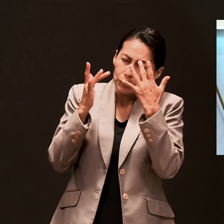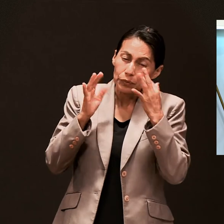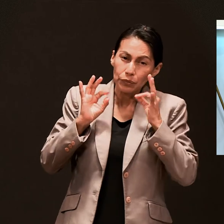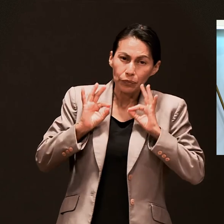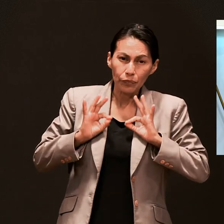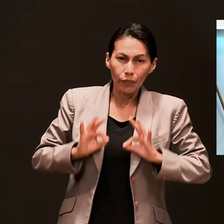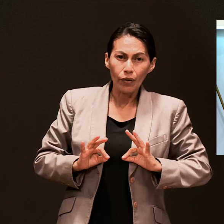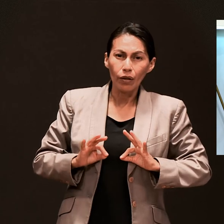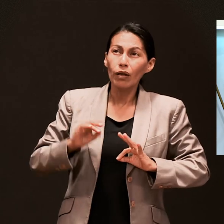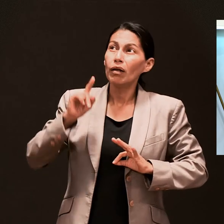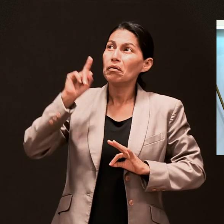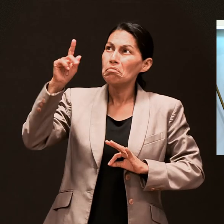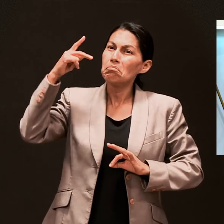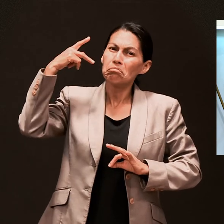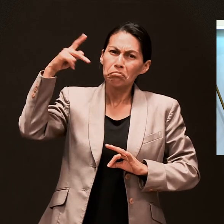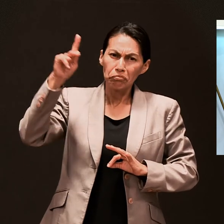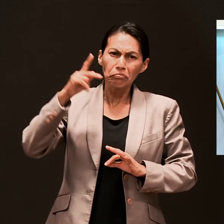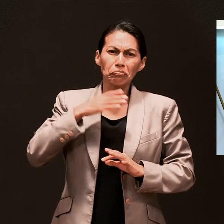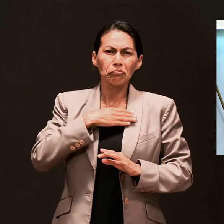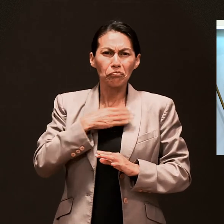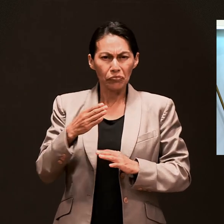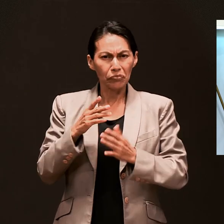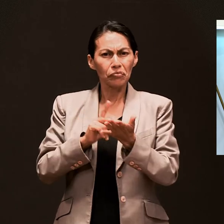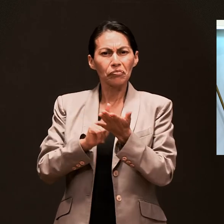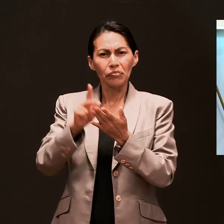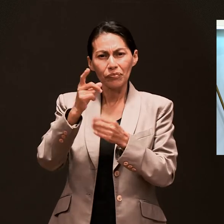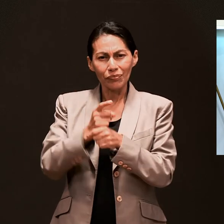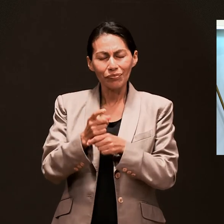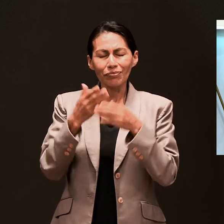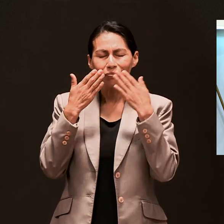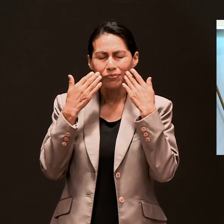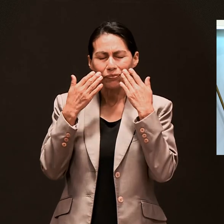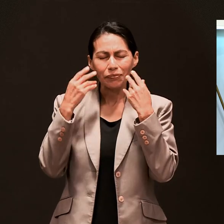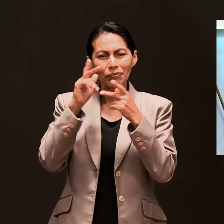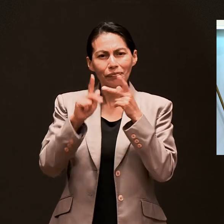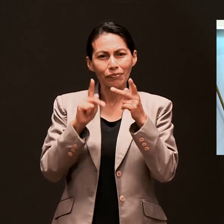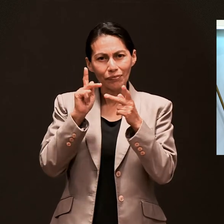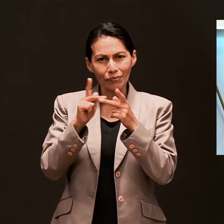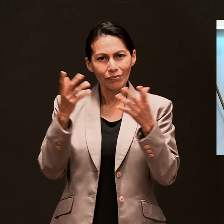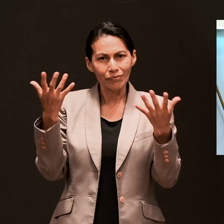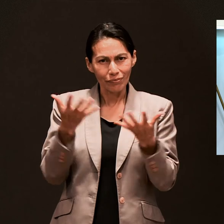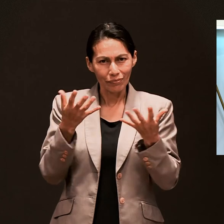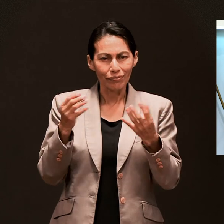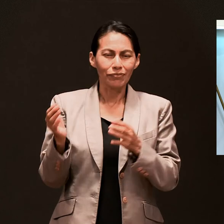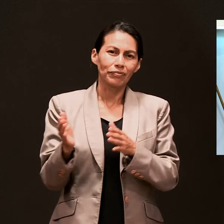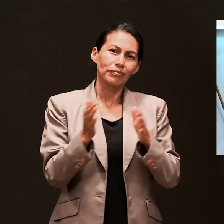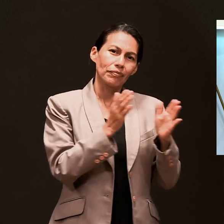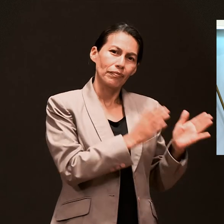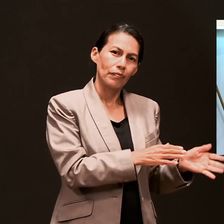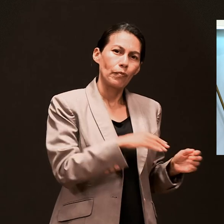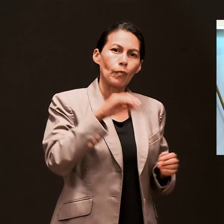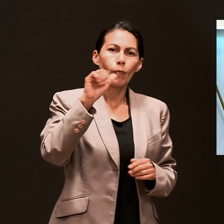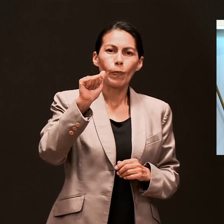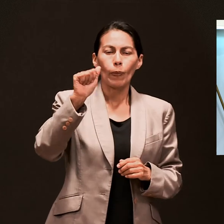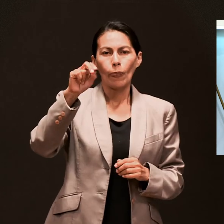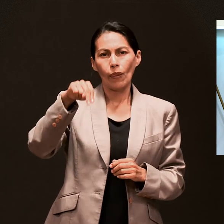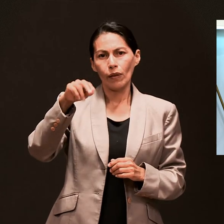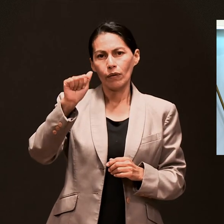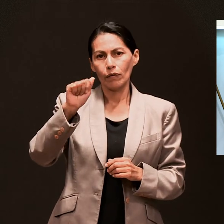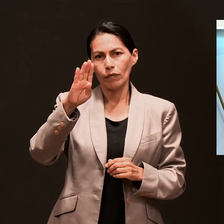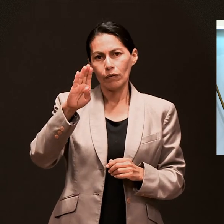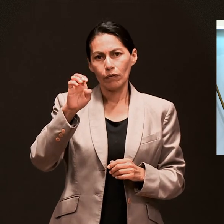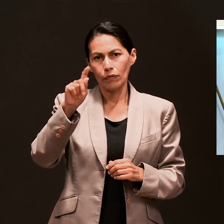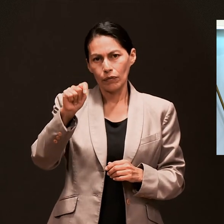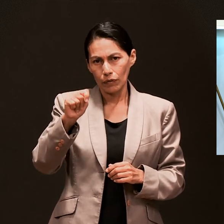tenga Paz profunda paz de que Dios obrará de acuerdo a su buena voluntad agradable y perfecta